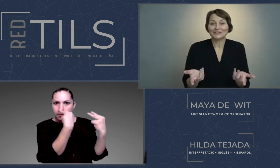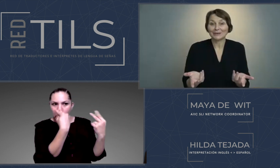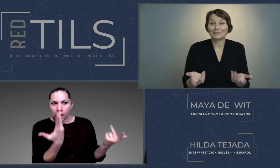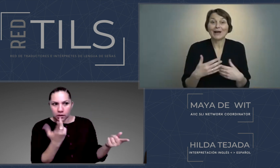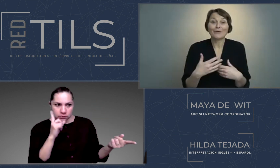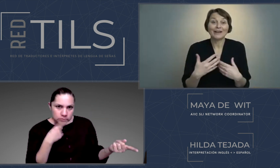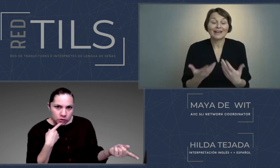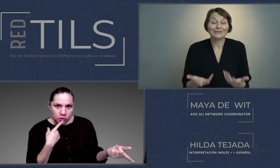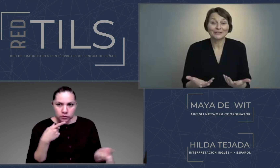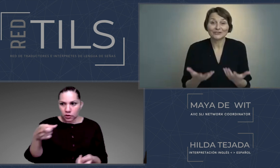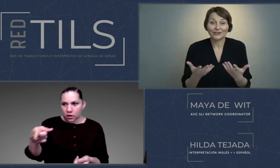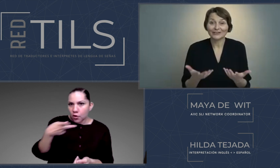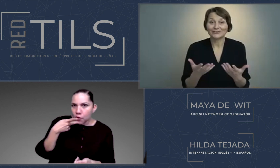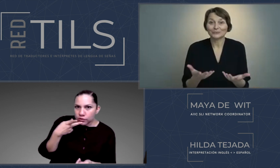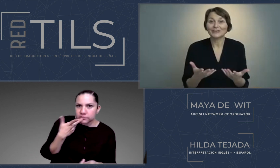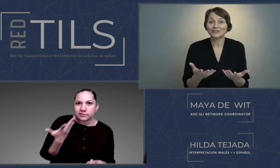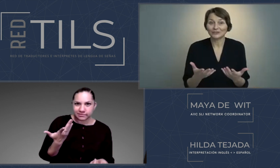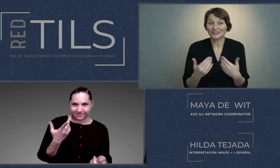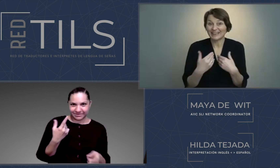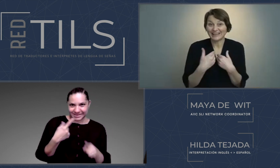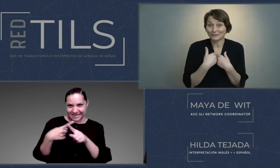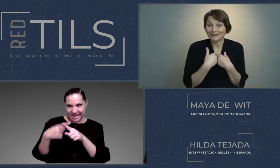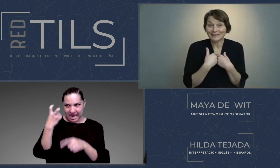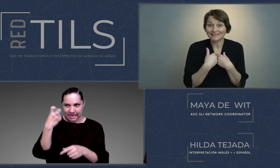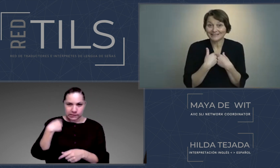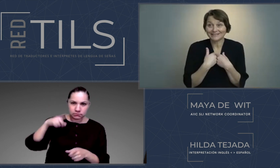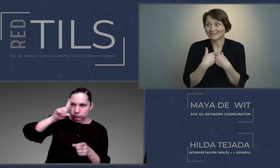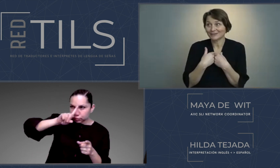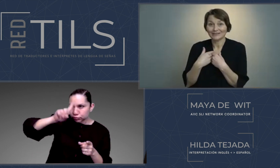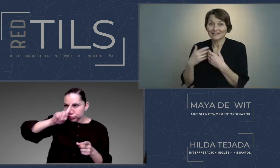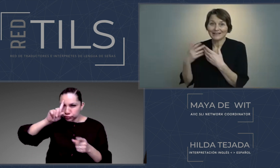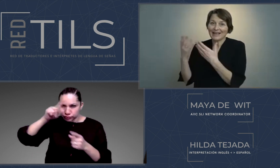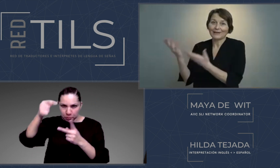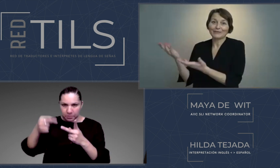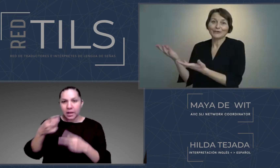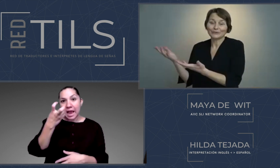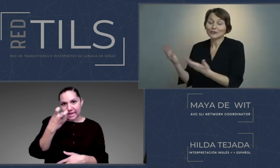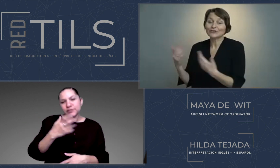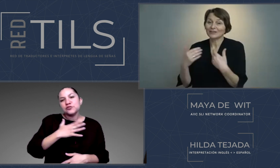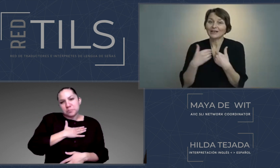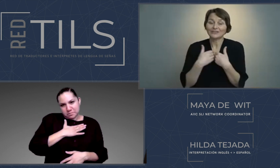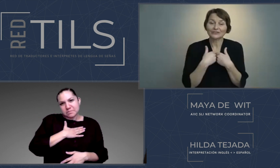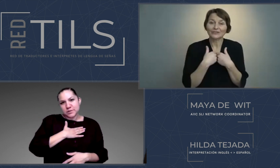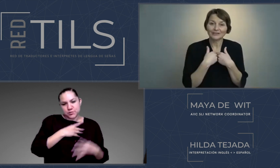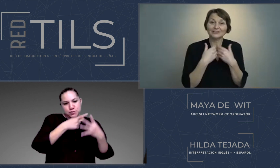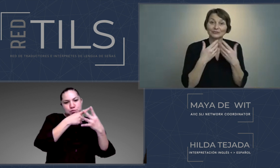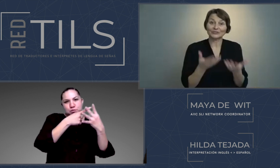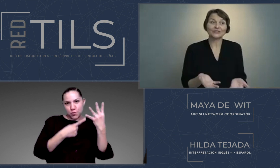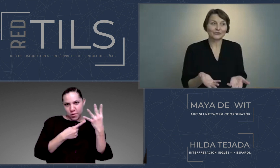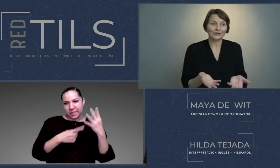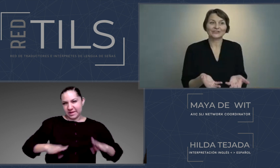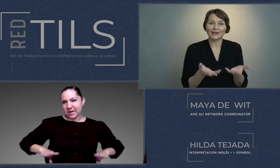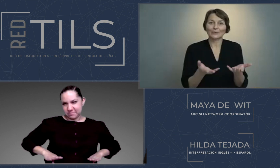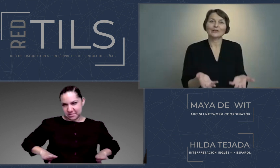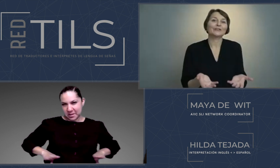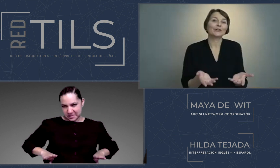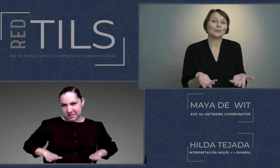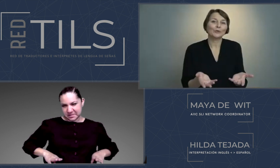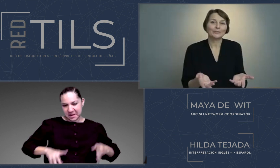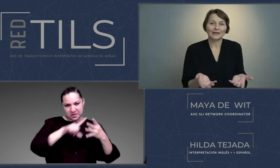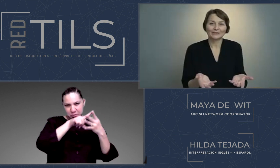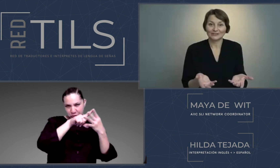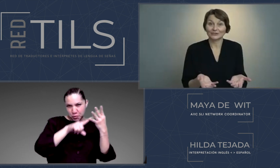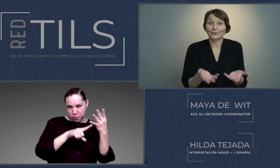revuelvo de sombrero. Entonces, o sea, yo, por ejemplo, no tenía investigación, no